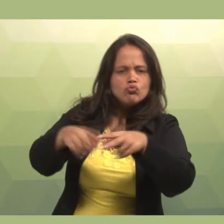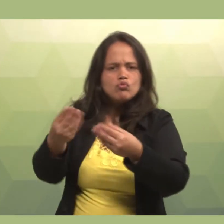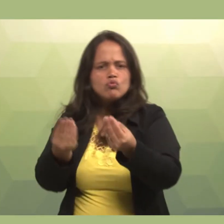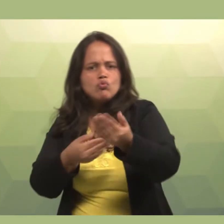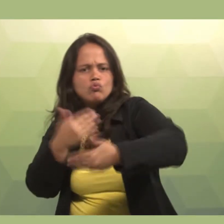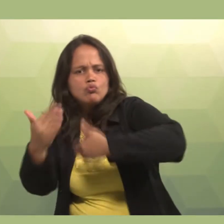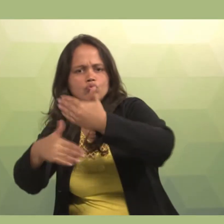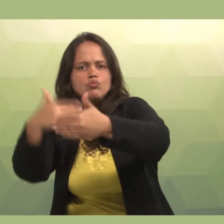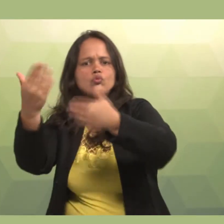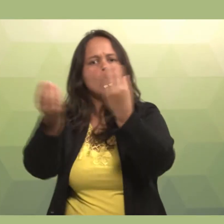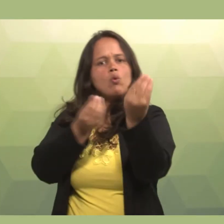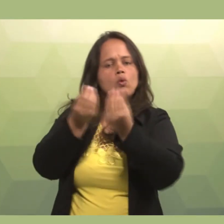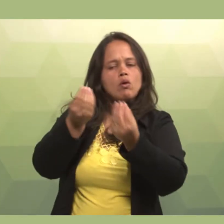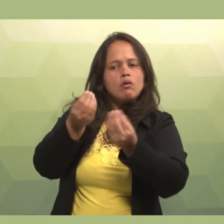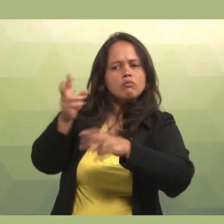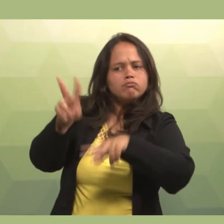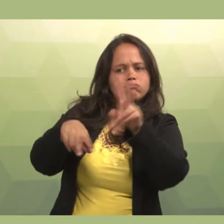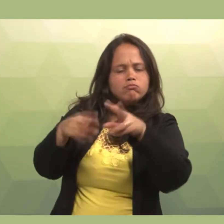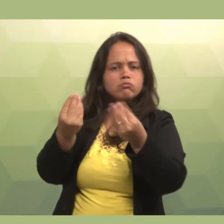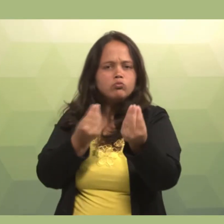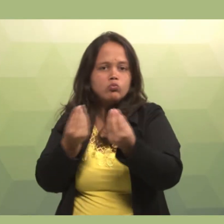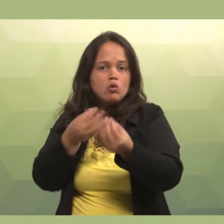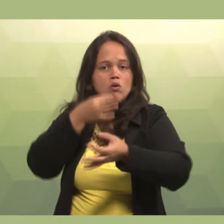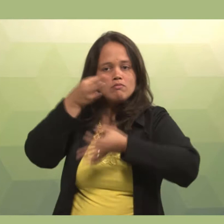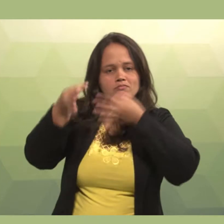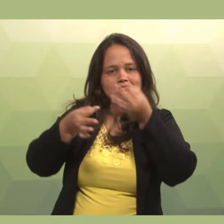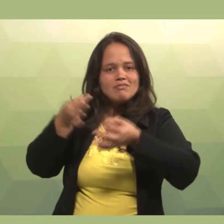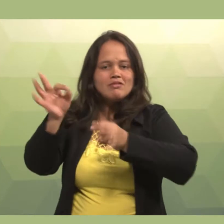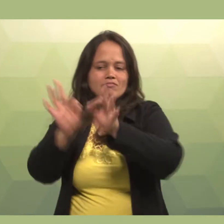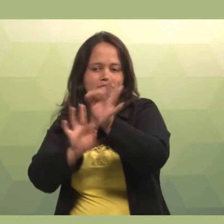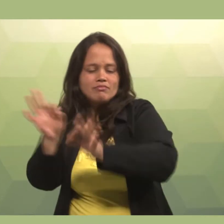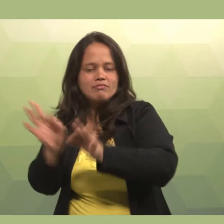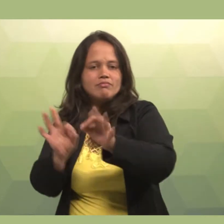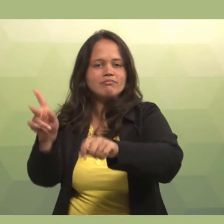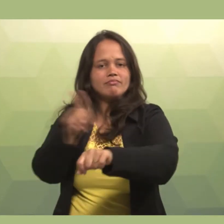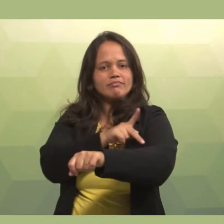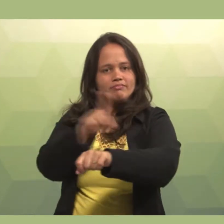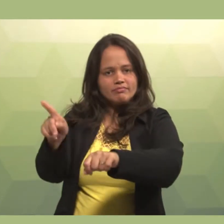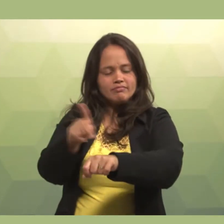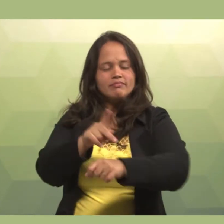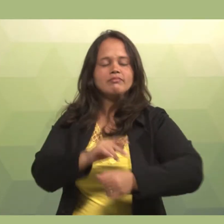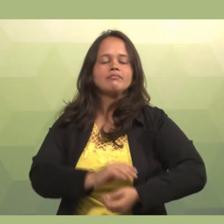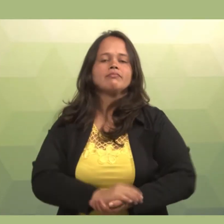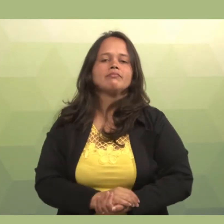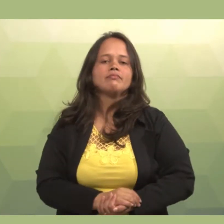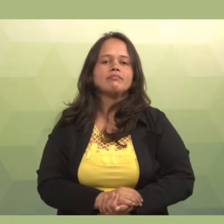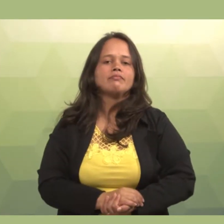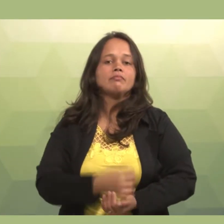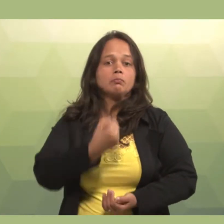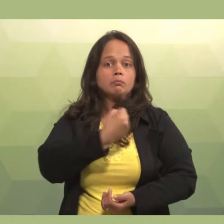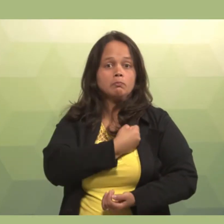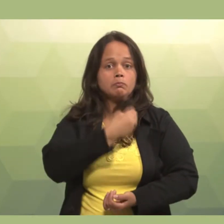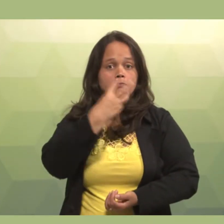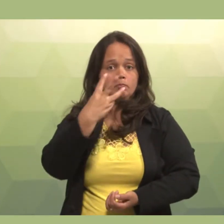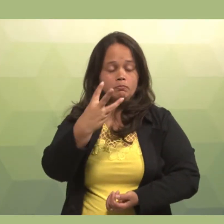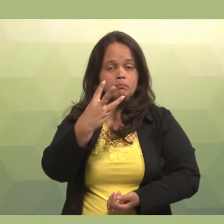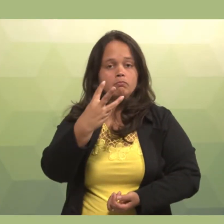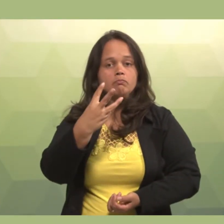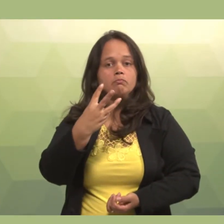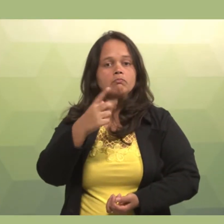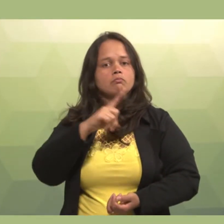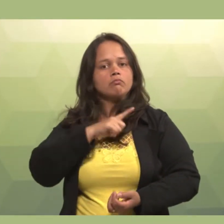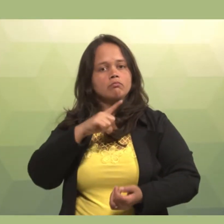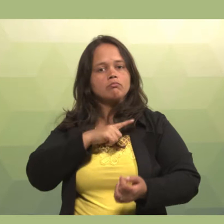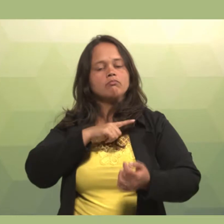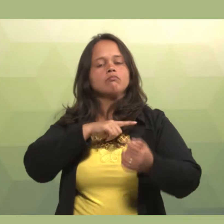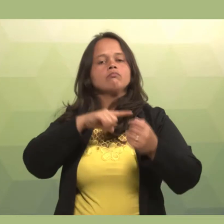e avaliação de suas propostas pedagógicas. A questão 3, segundo as diretrizes curriculares